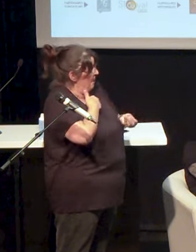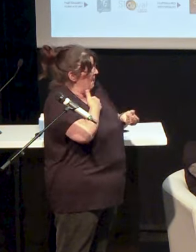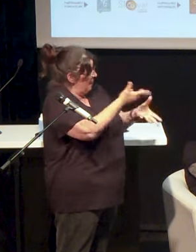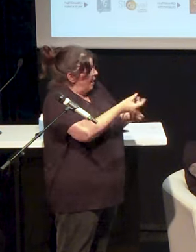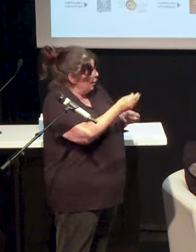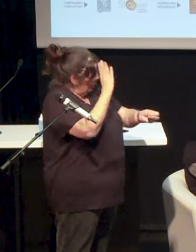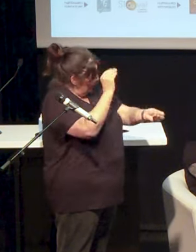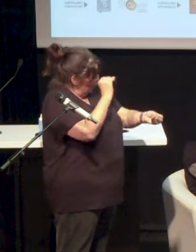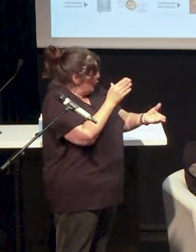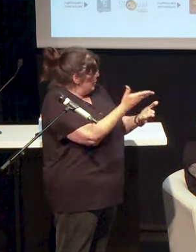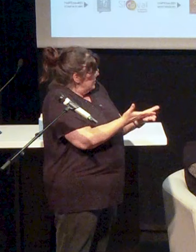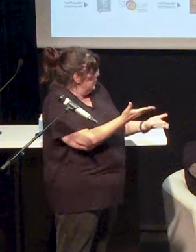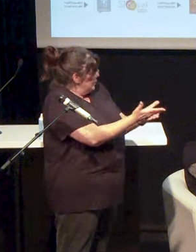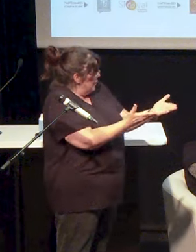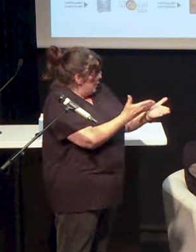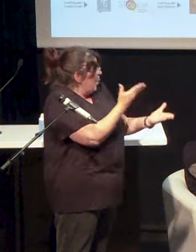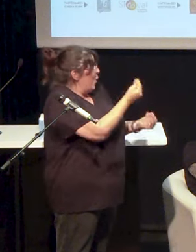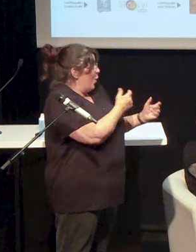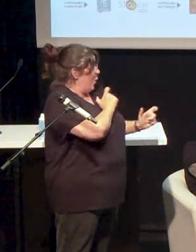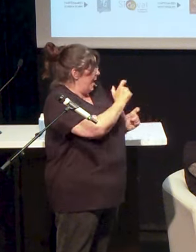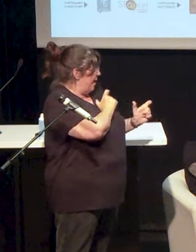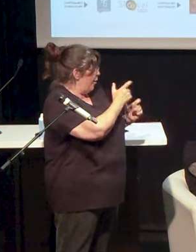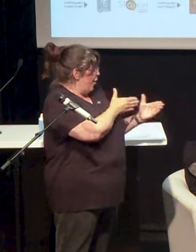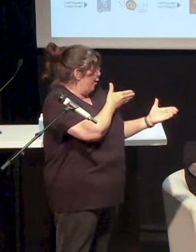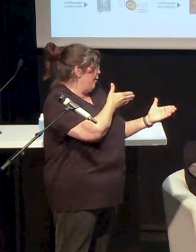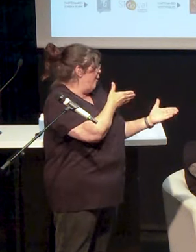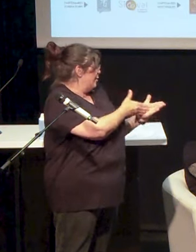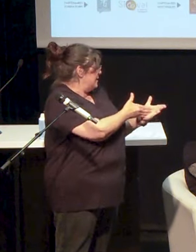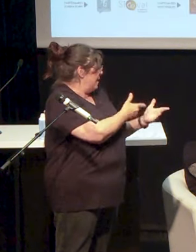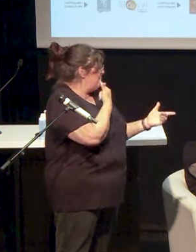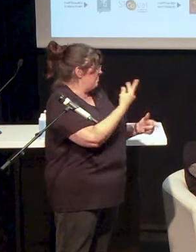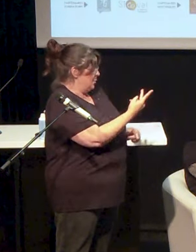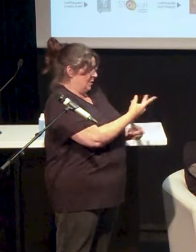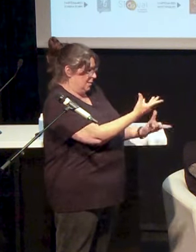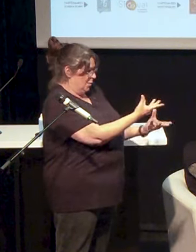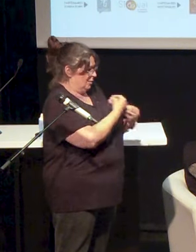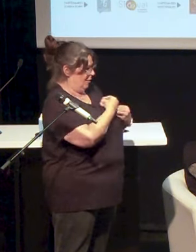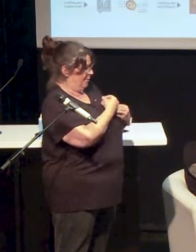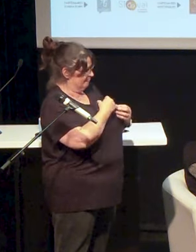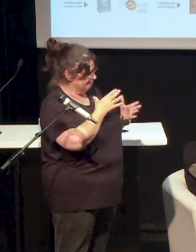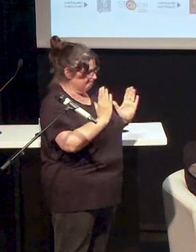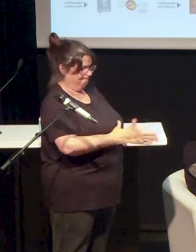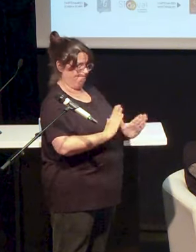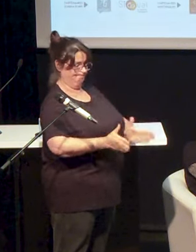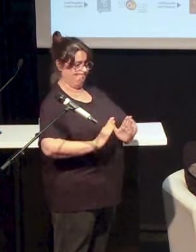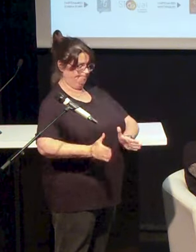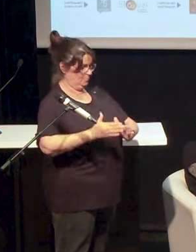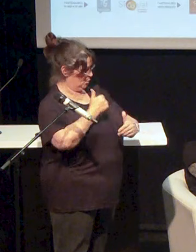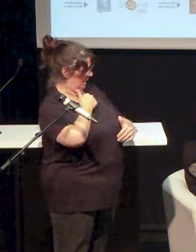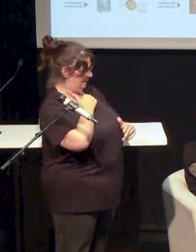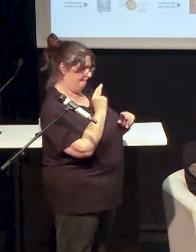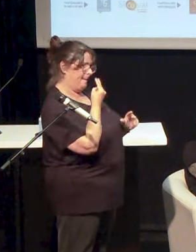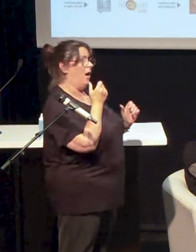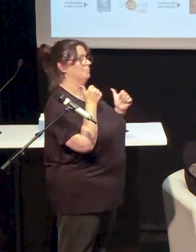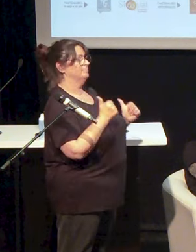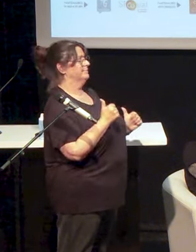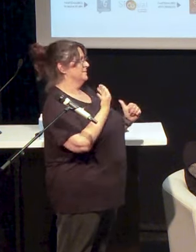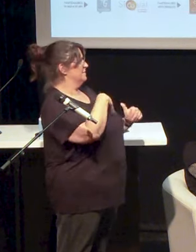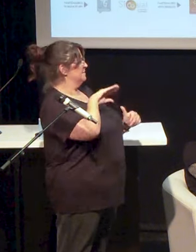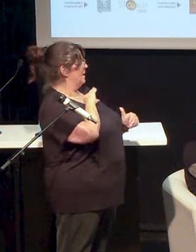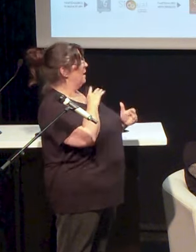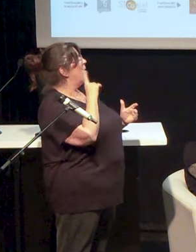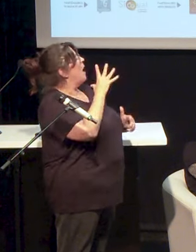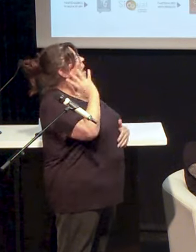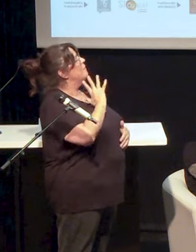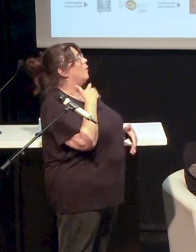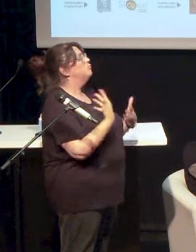mes collègues handicapés qui m'ont permis effectivement d'acquérir cette rigueur de structuration, d'explicitation que je ne